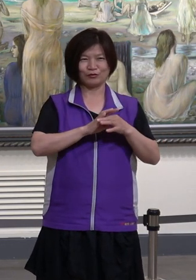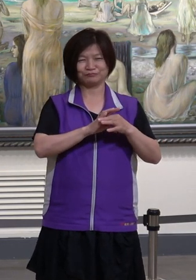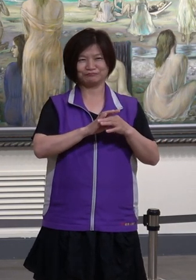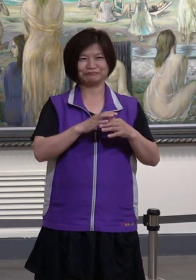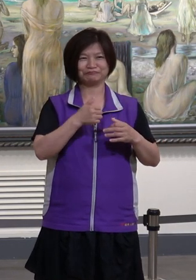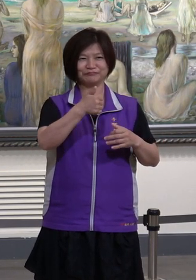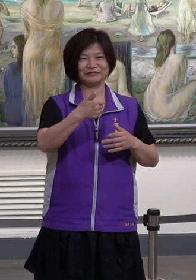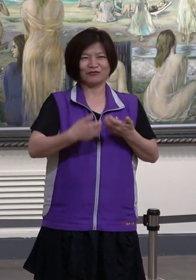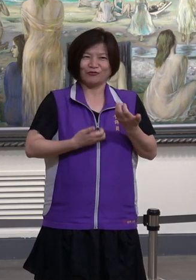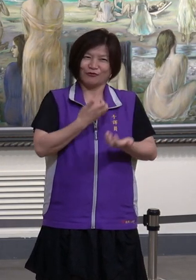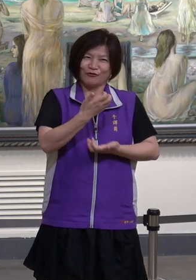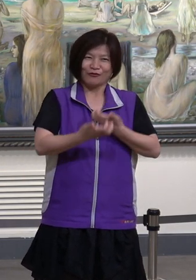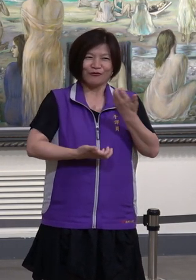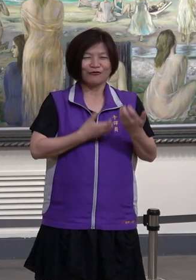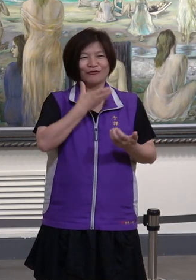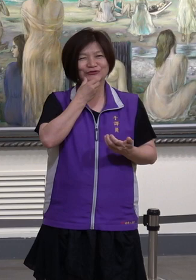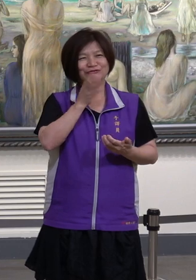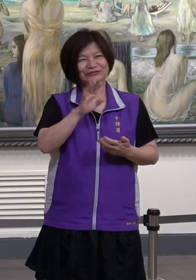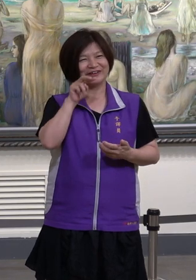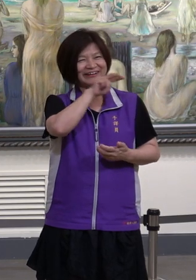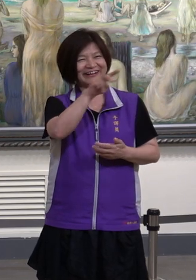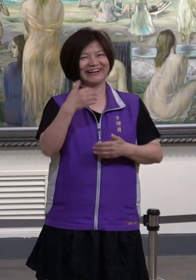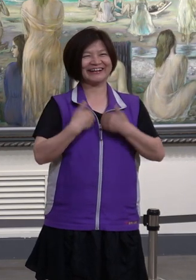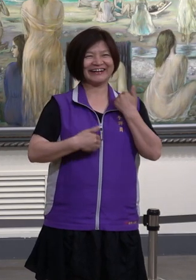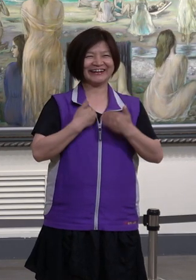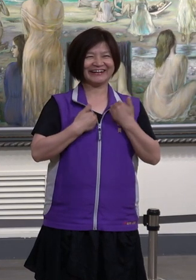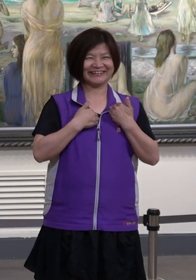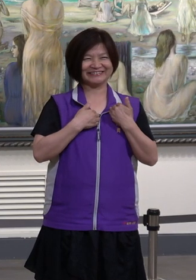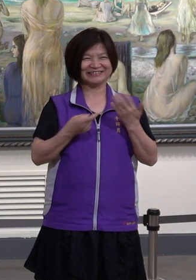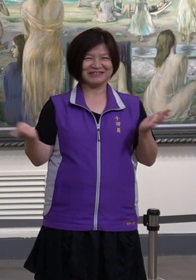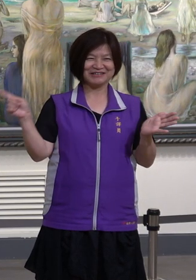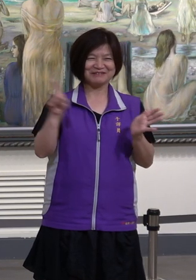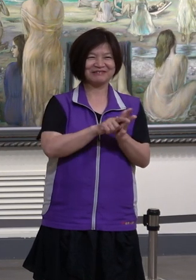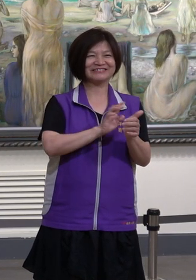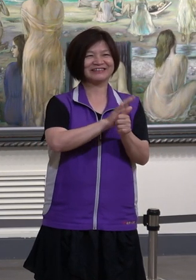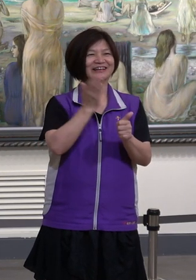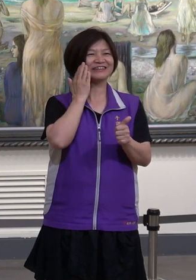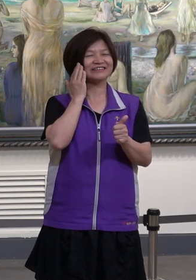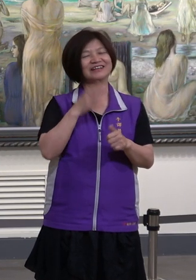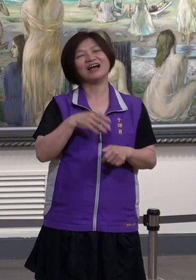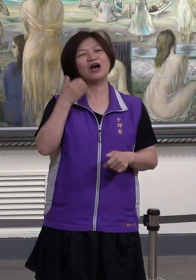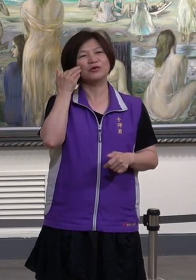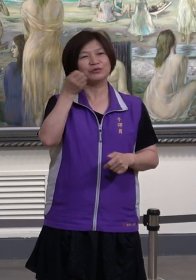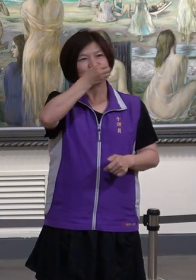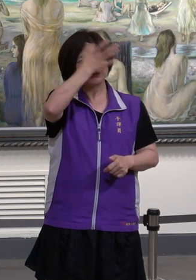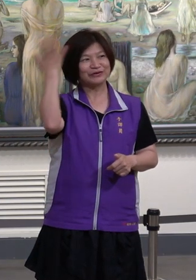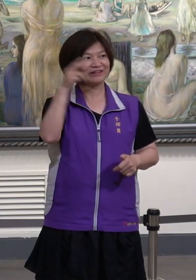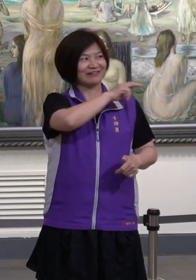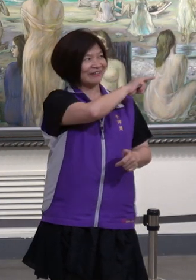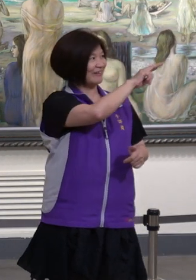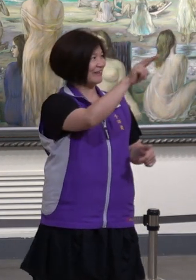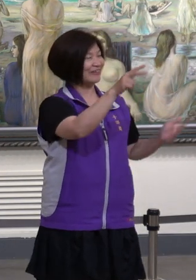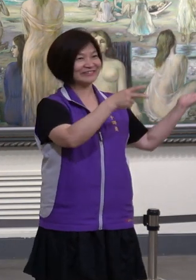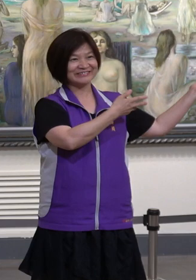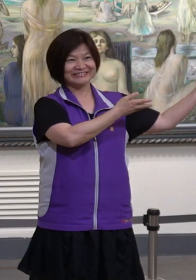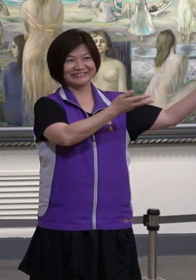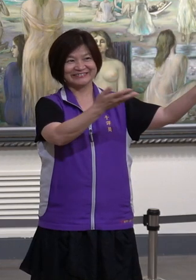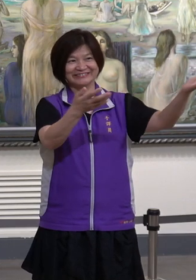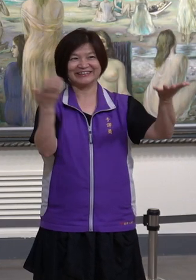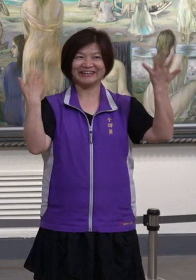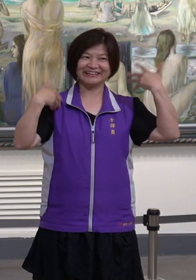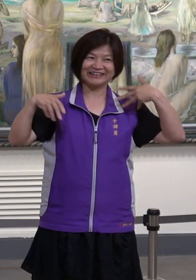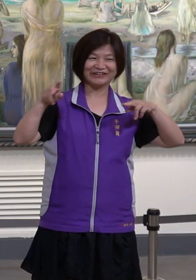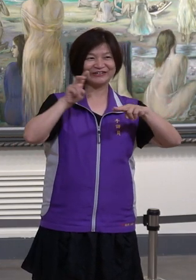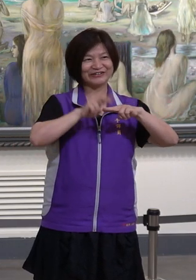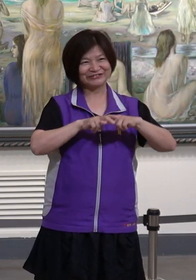和温馨和幸福愉悦，象征的永恒的爱。少女系列的更多，各位看哦，跳舞的、坐